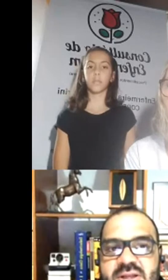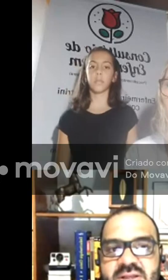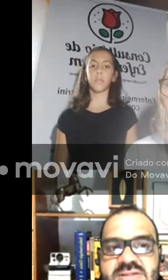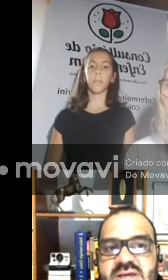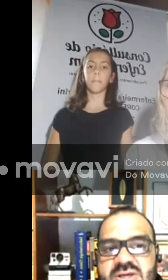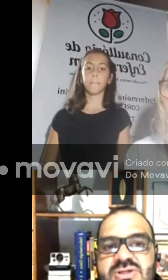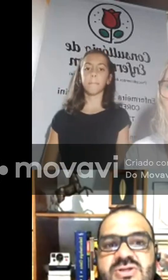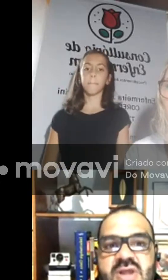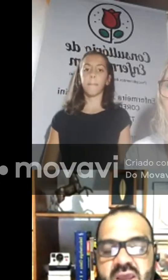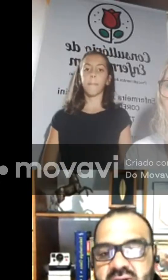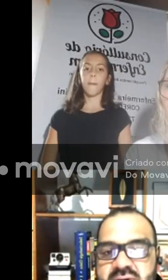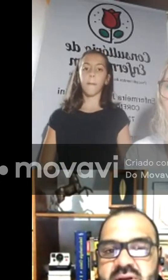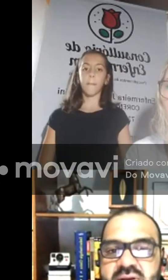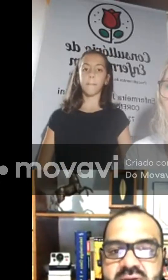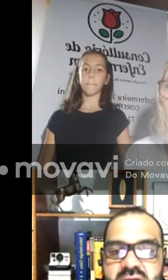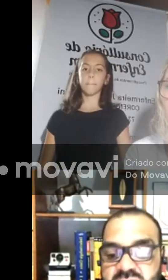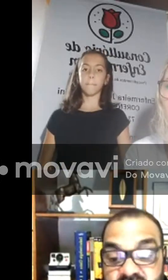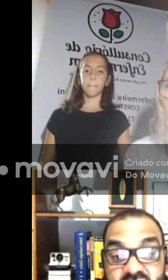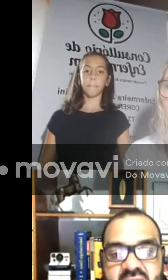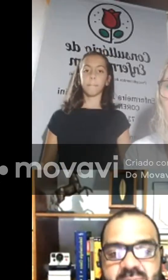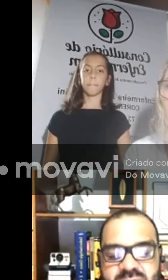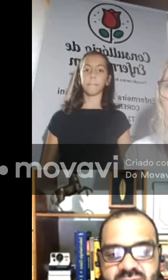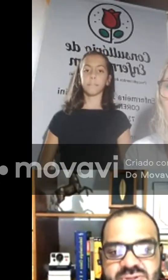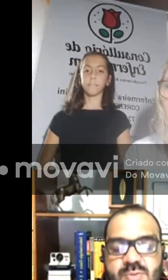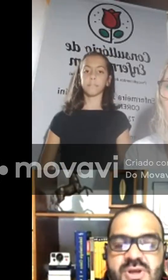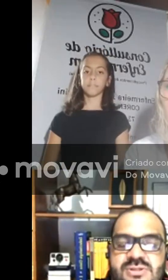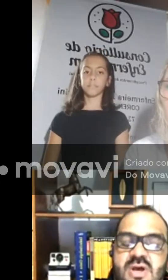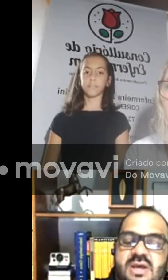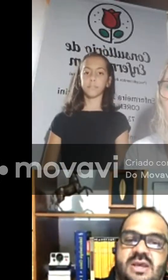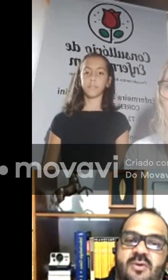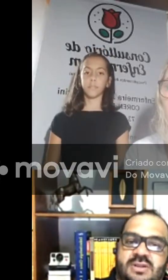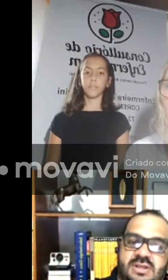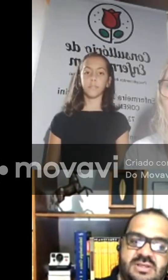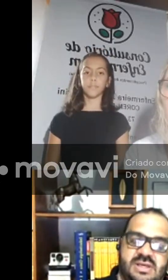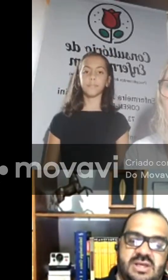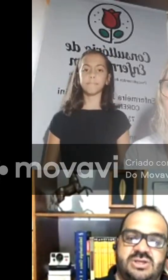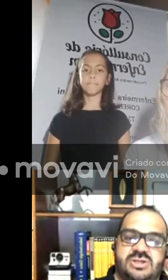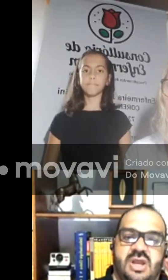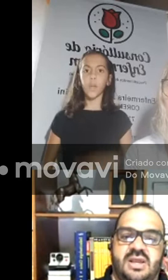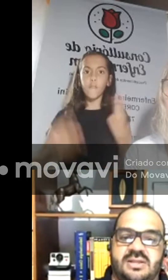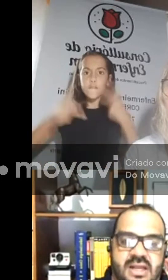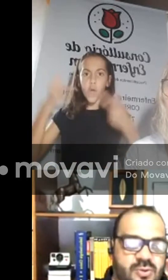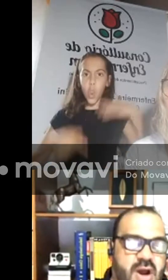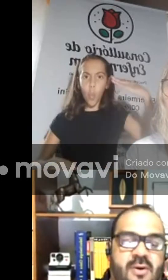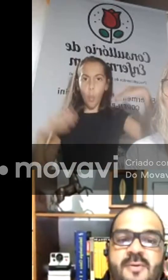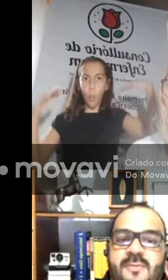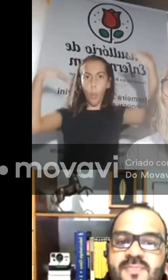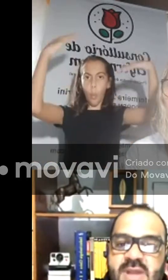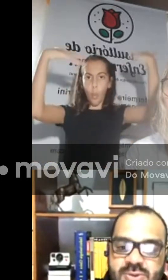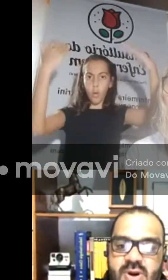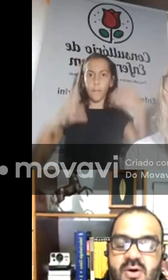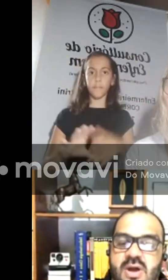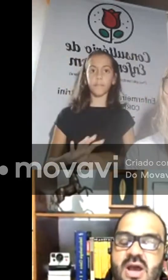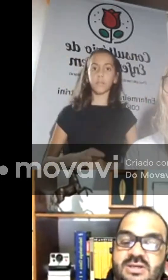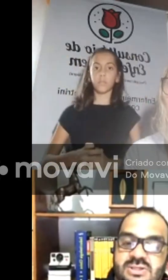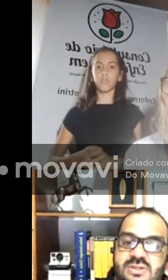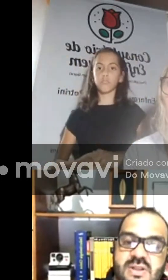uma tendência que a gente tem, e a gente vai falar mais para frente sobre isso, que é uma tendência que a gente tem natural.